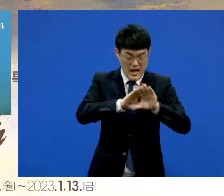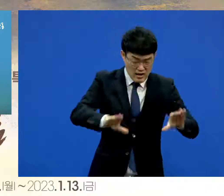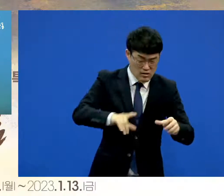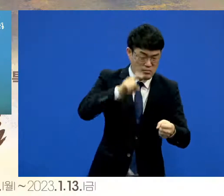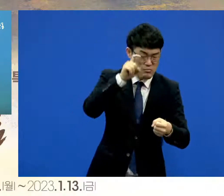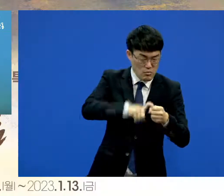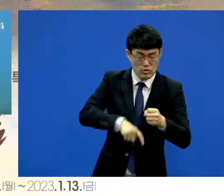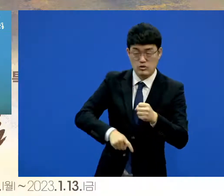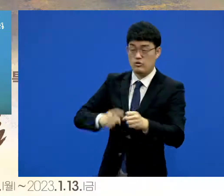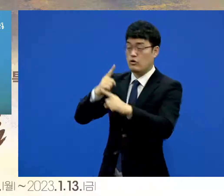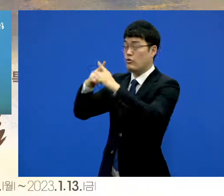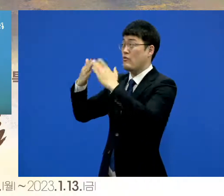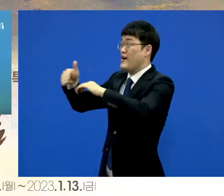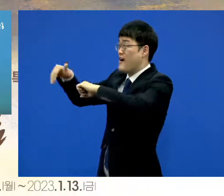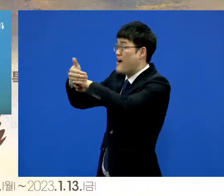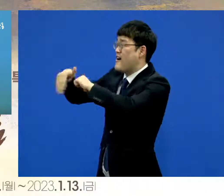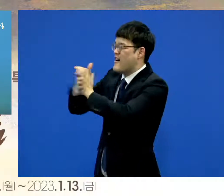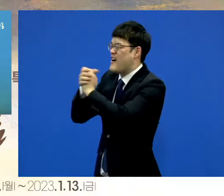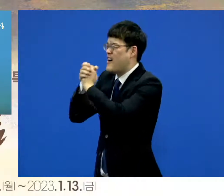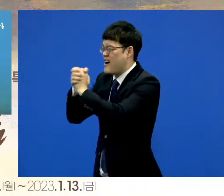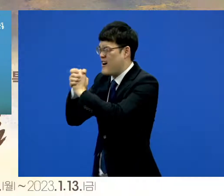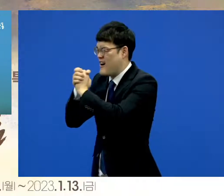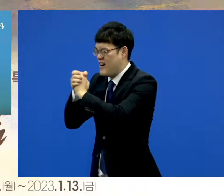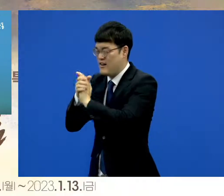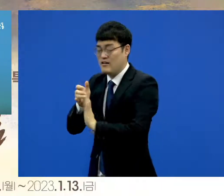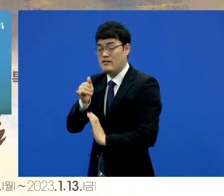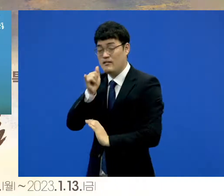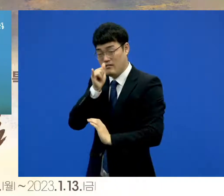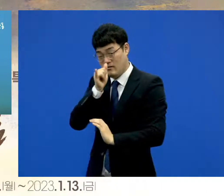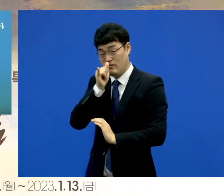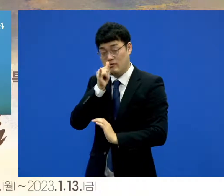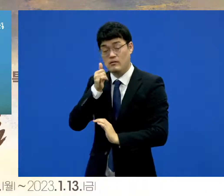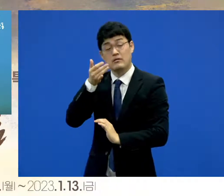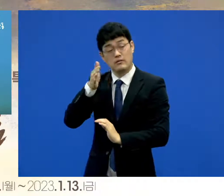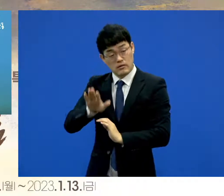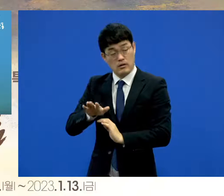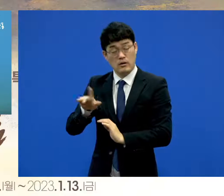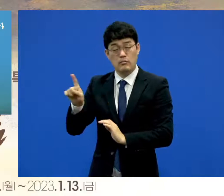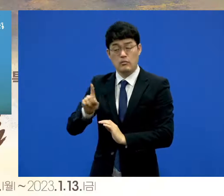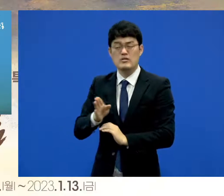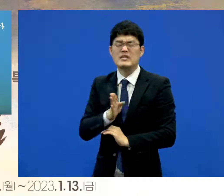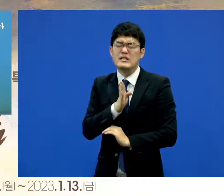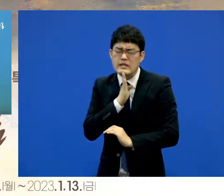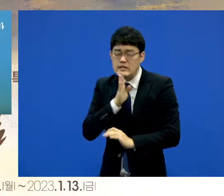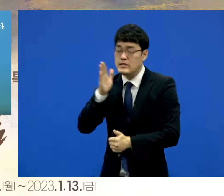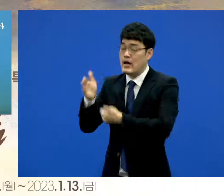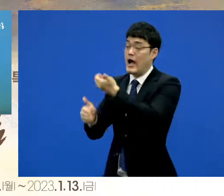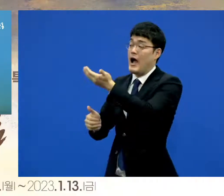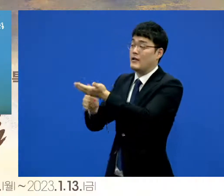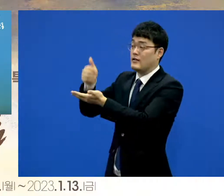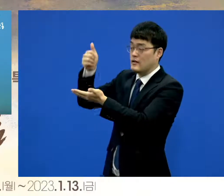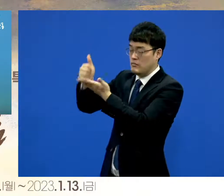완전히 기여하지 않는다면 문제가 해결되는 순간 떠나고 맙니다.